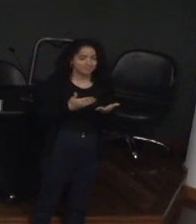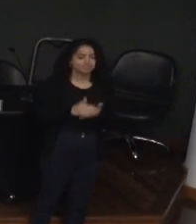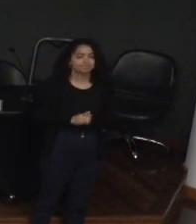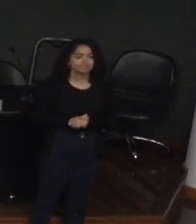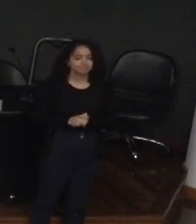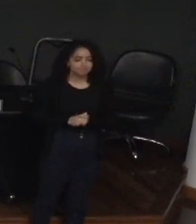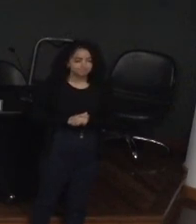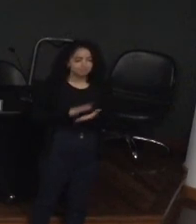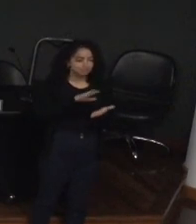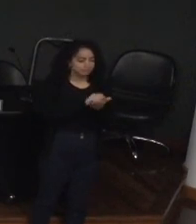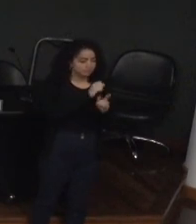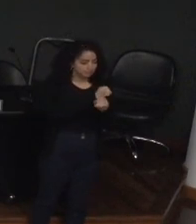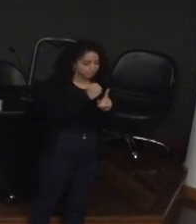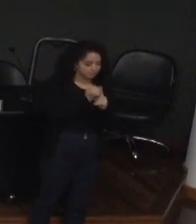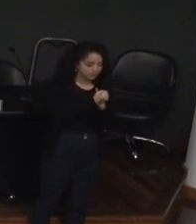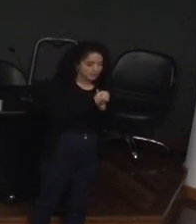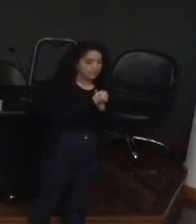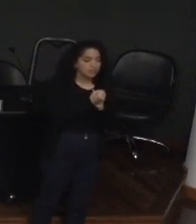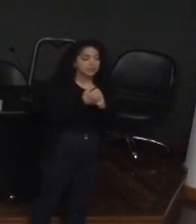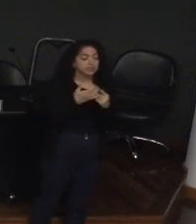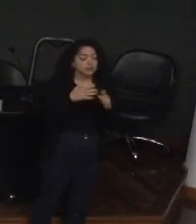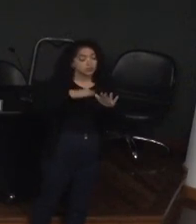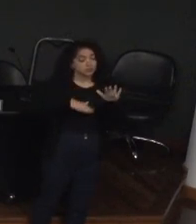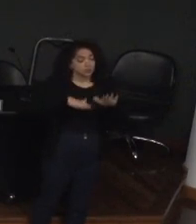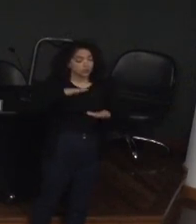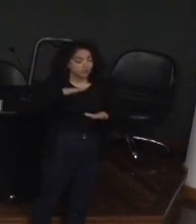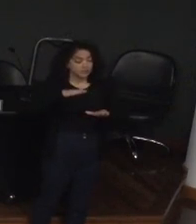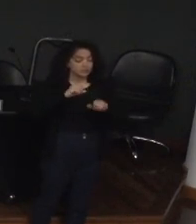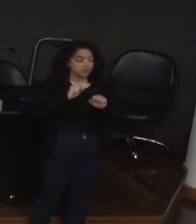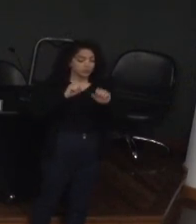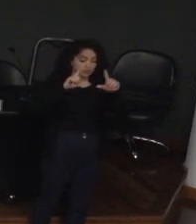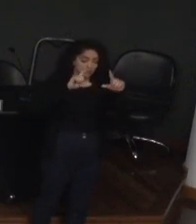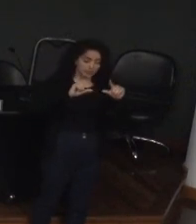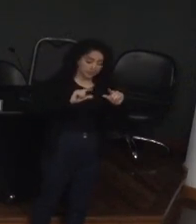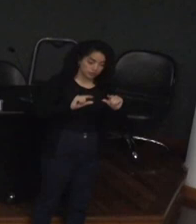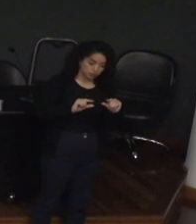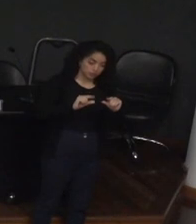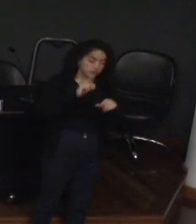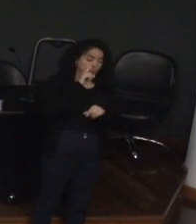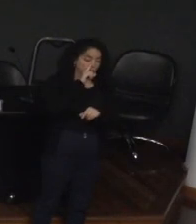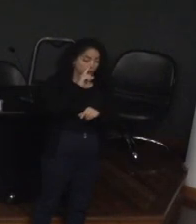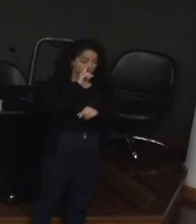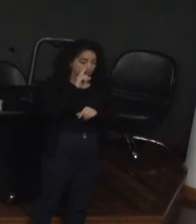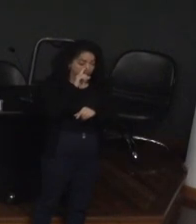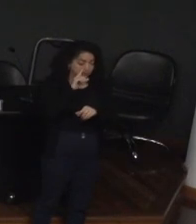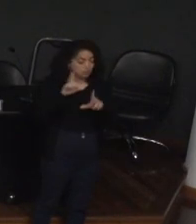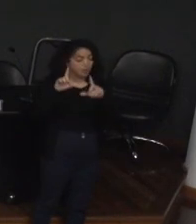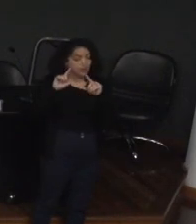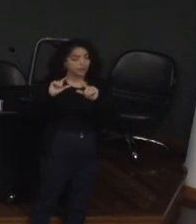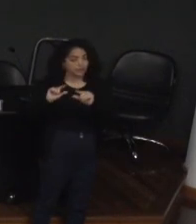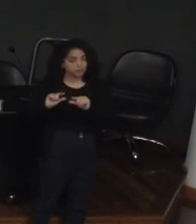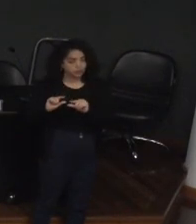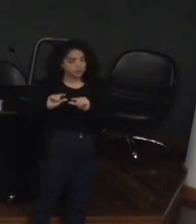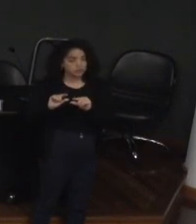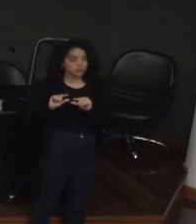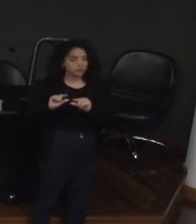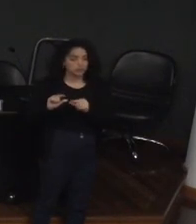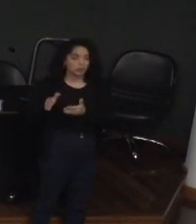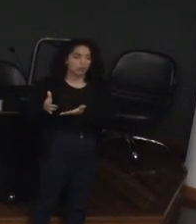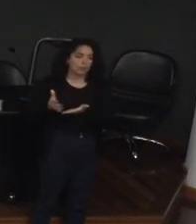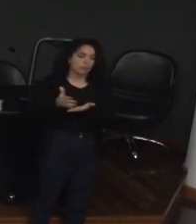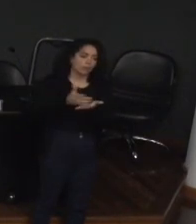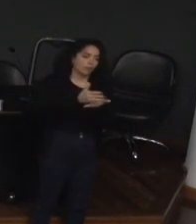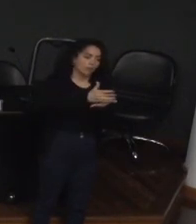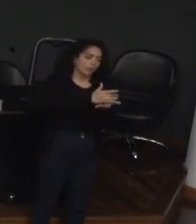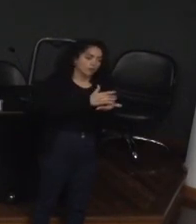social. Exatamente. Então, isso tudo. Talvez a gente possa reduzir, inclusive, o risco, reduzindo esse volume de dados